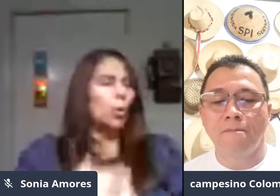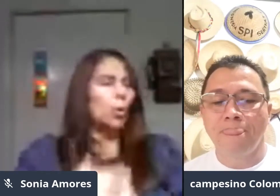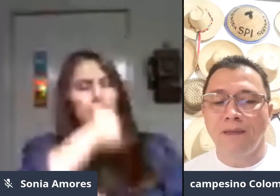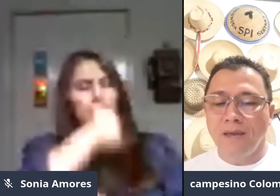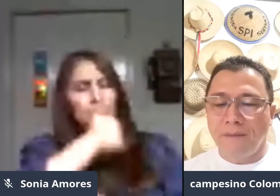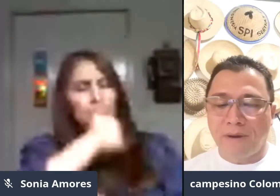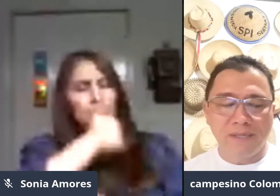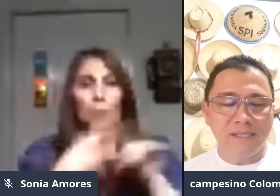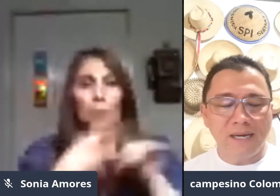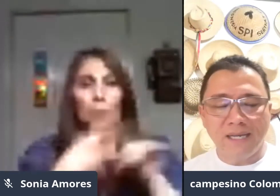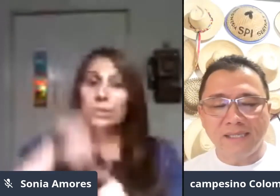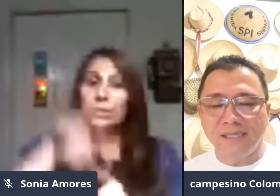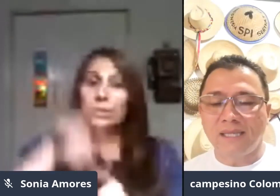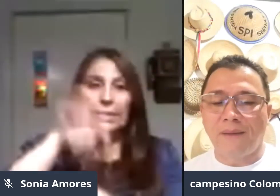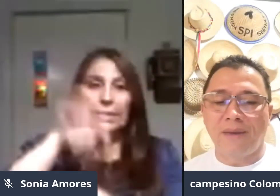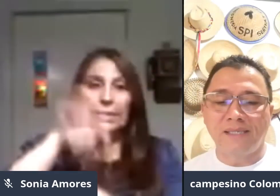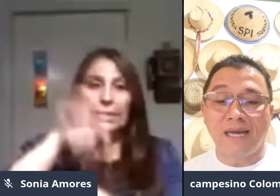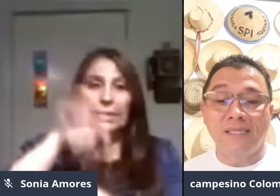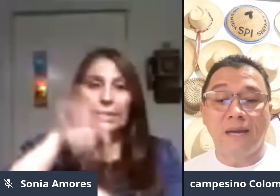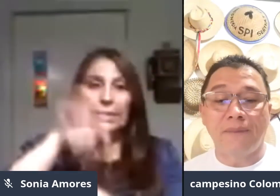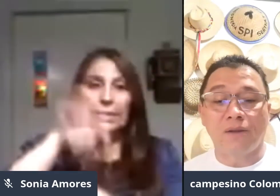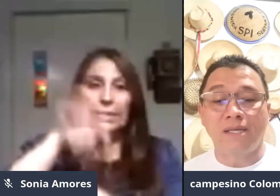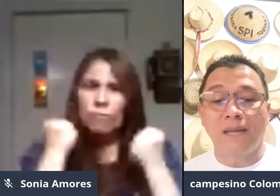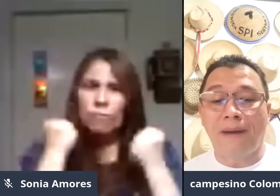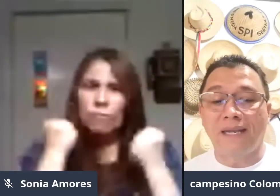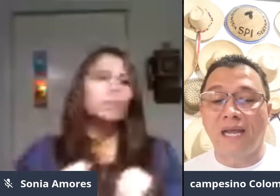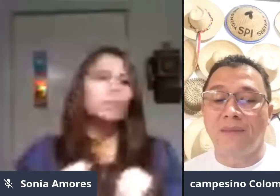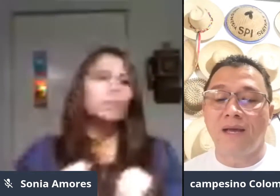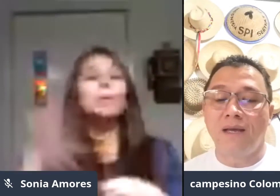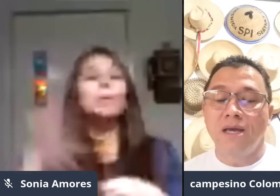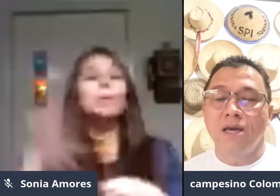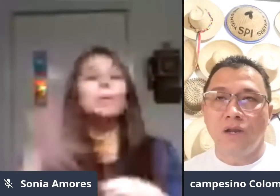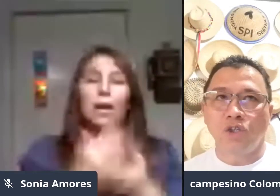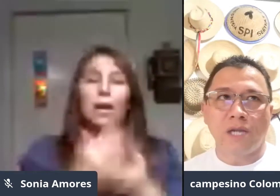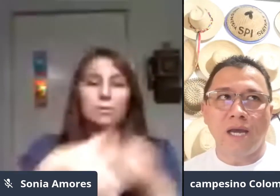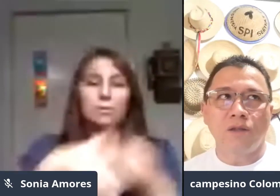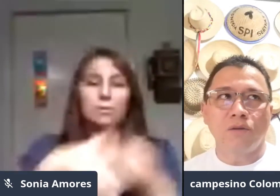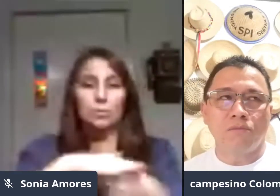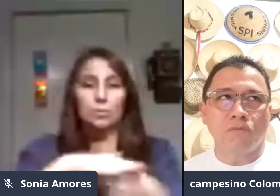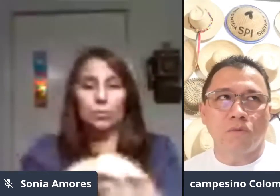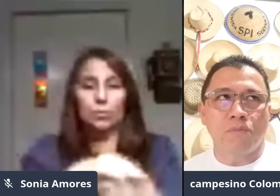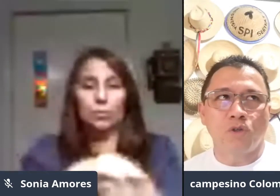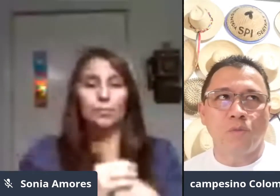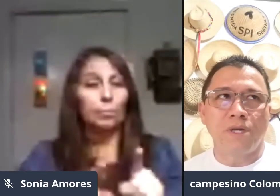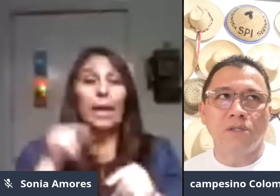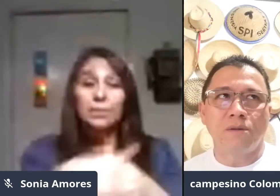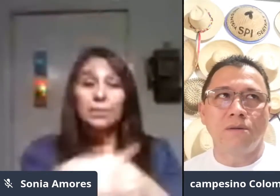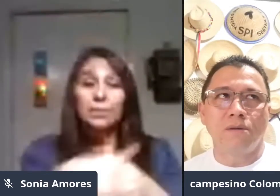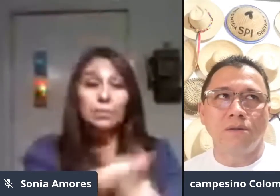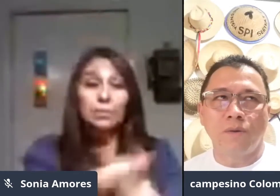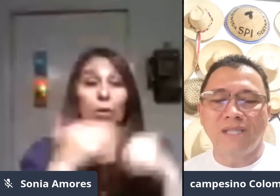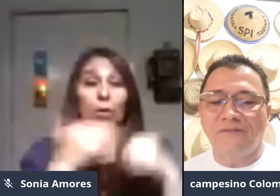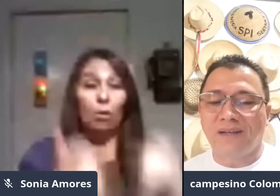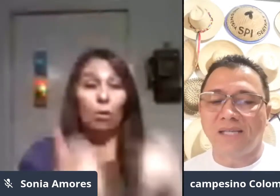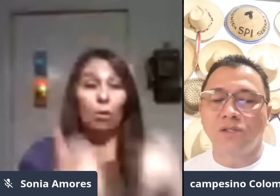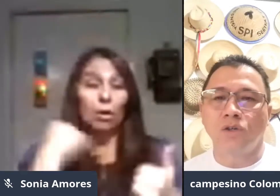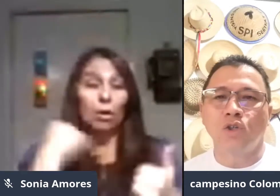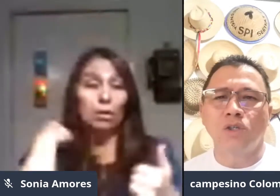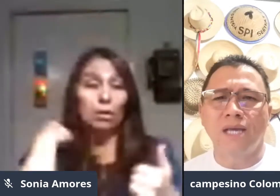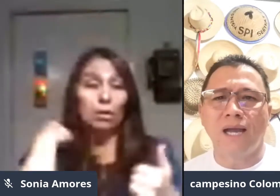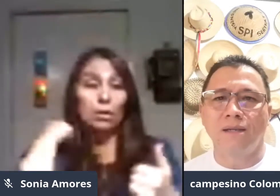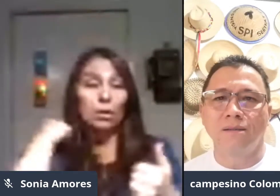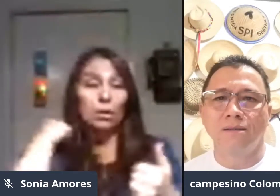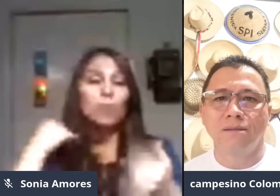pasando. Pero esta crisis, esta pandemia nos trae, por supuesto, toda esta